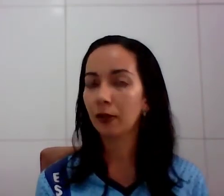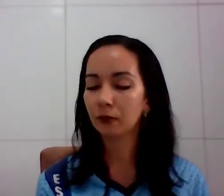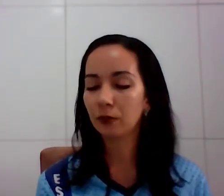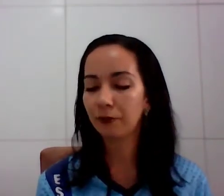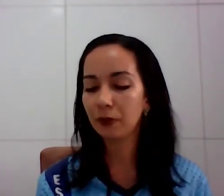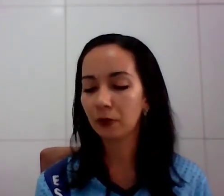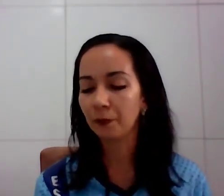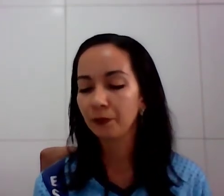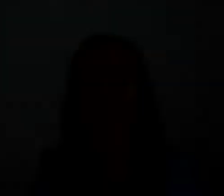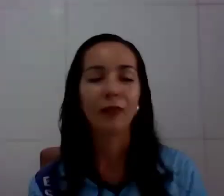essa definição.